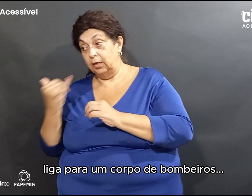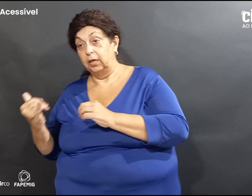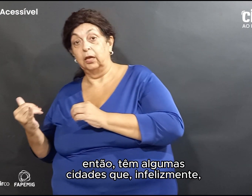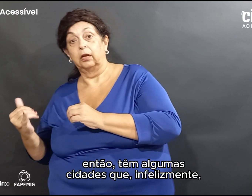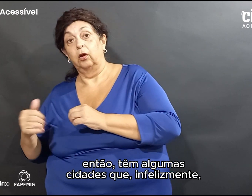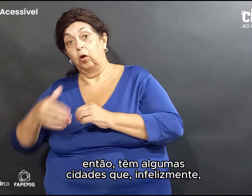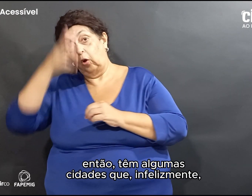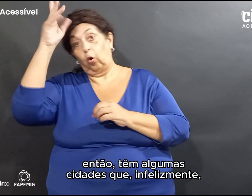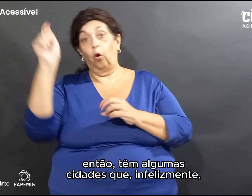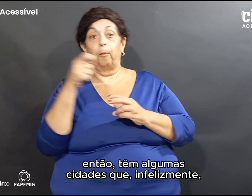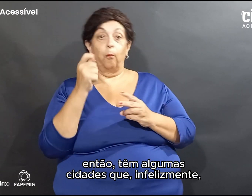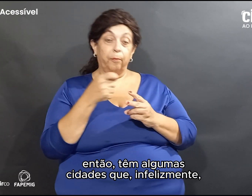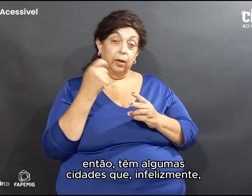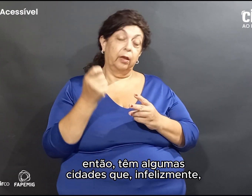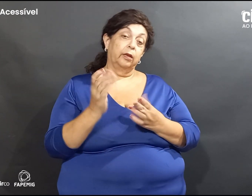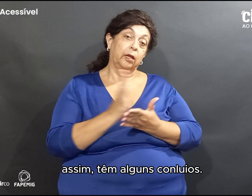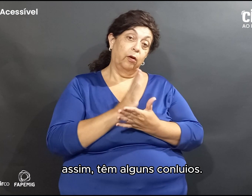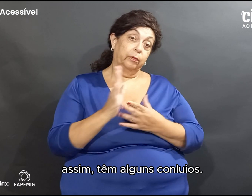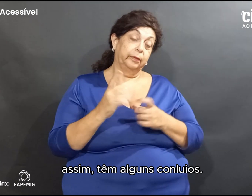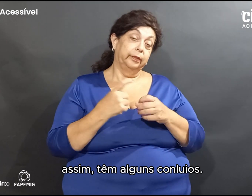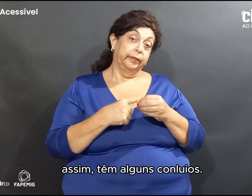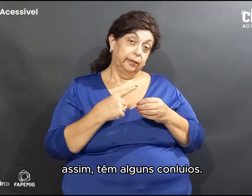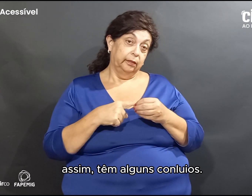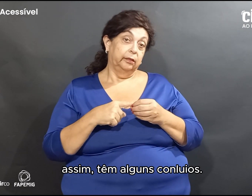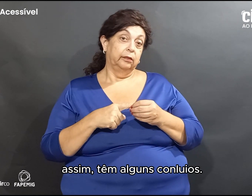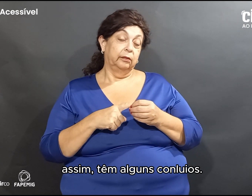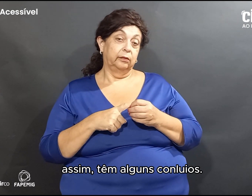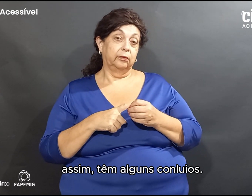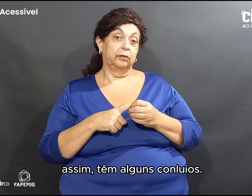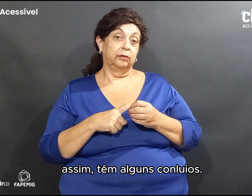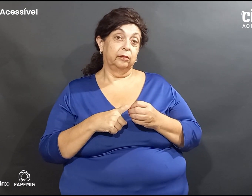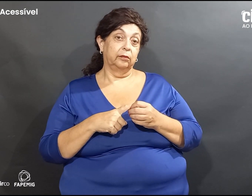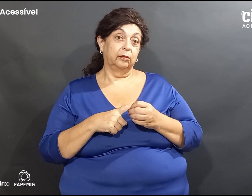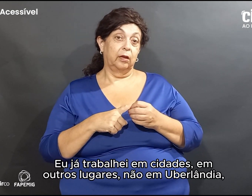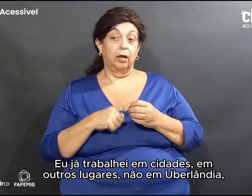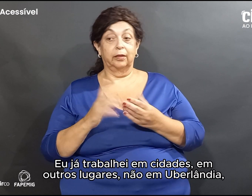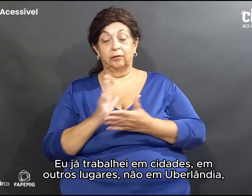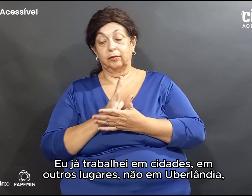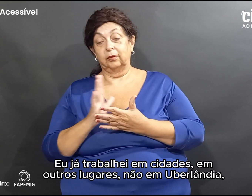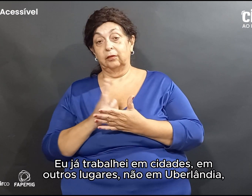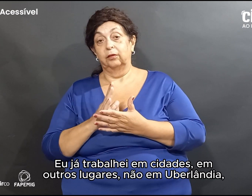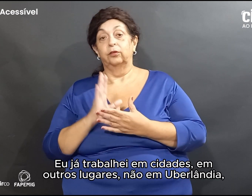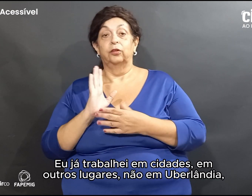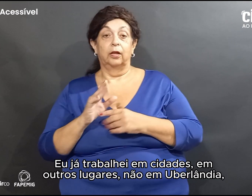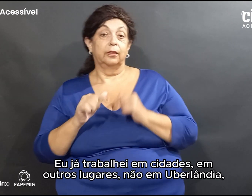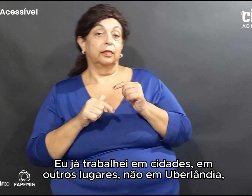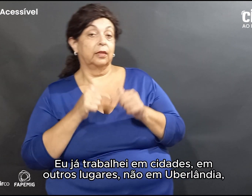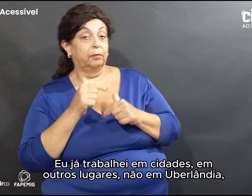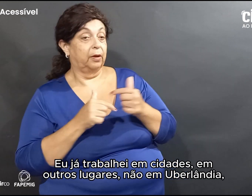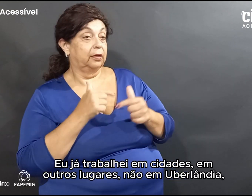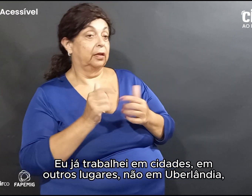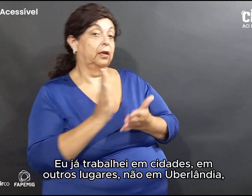então tem algumas cidades que infelizmente assim tem alguns conluios, né? Eu já trabalhei em cidades, em outros lugares, não em